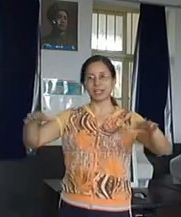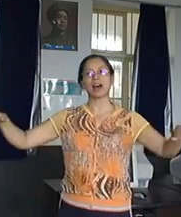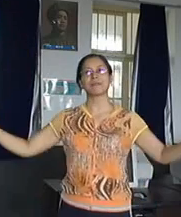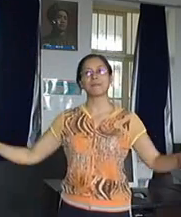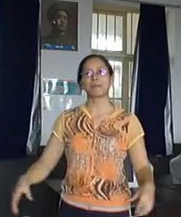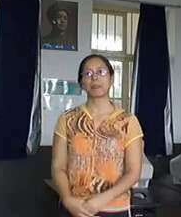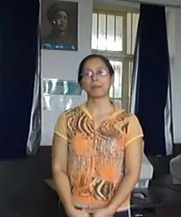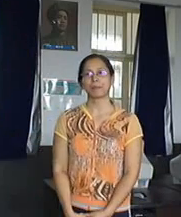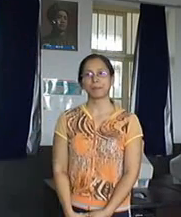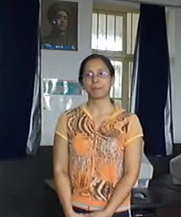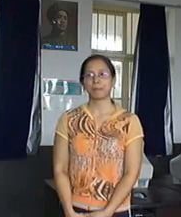哪怕有风浪。